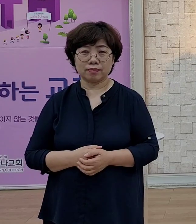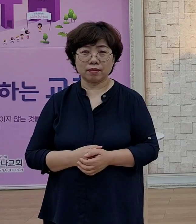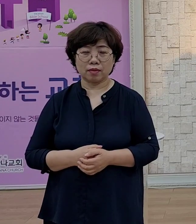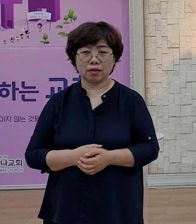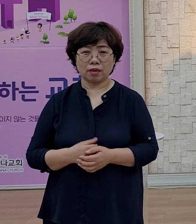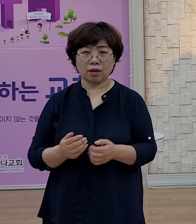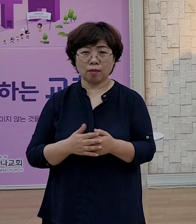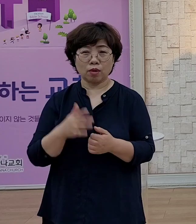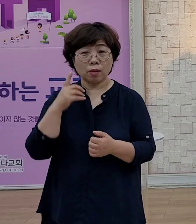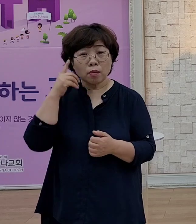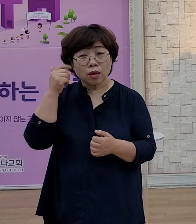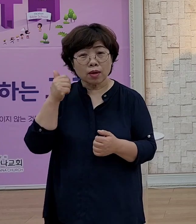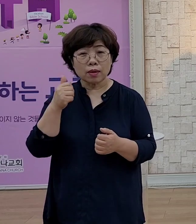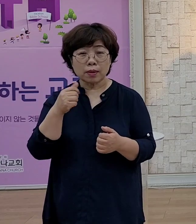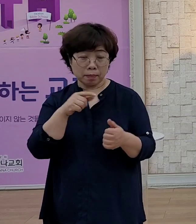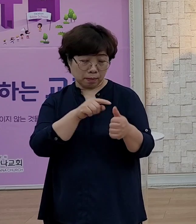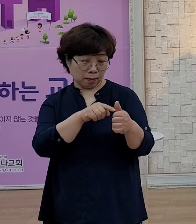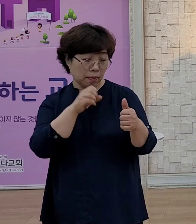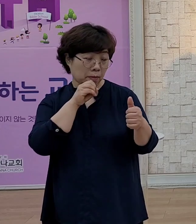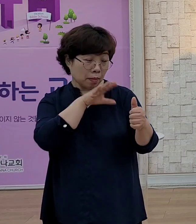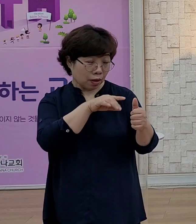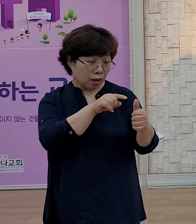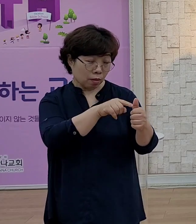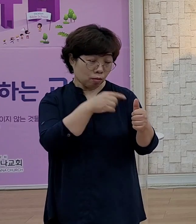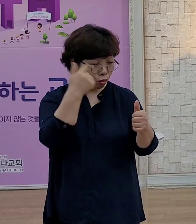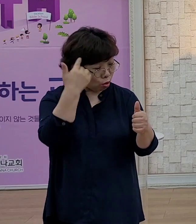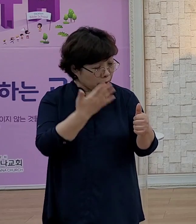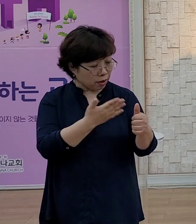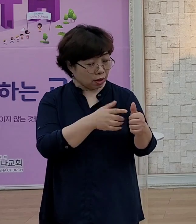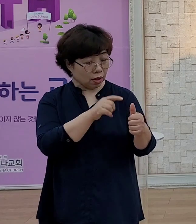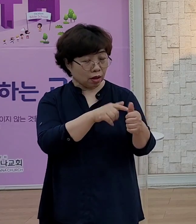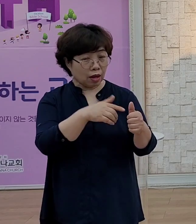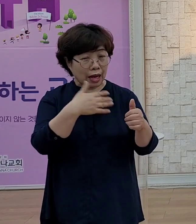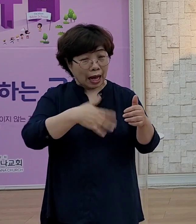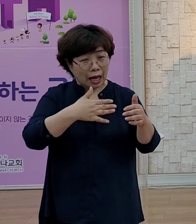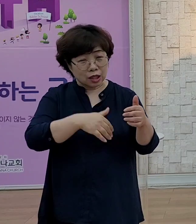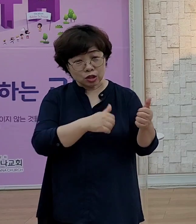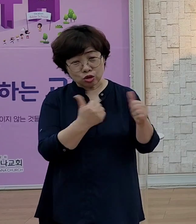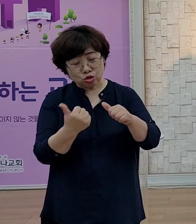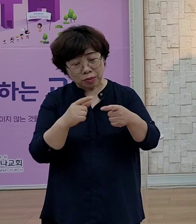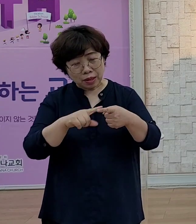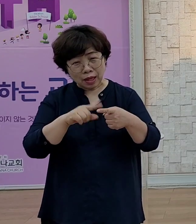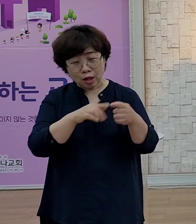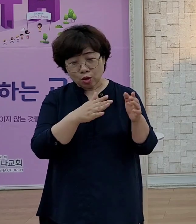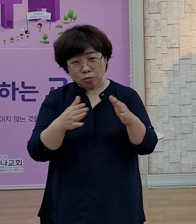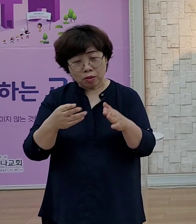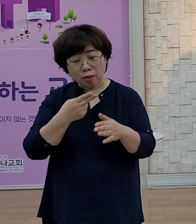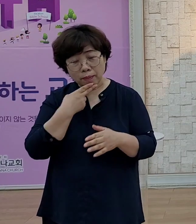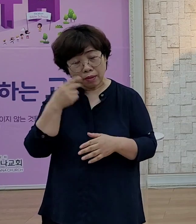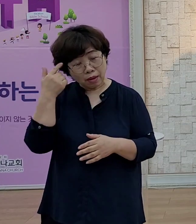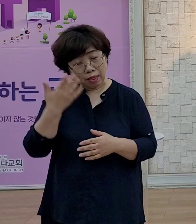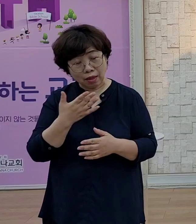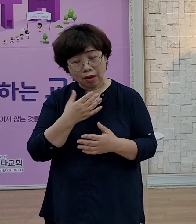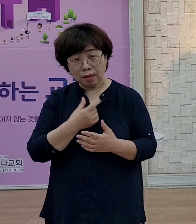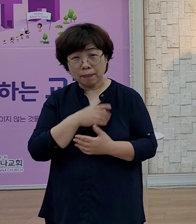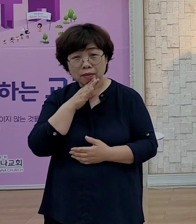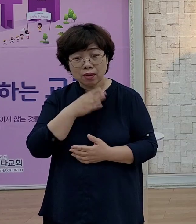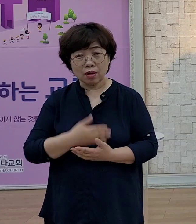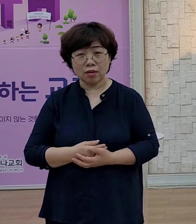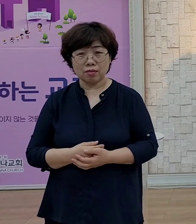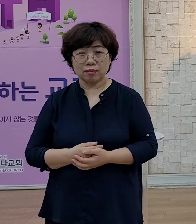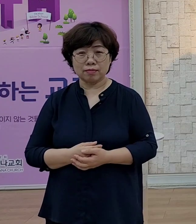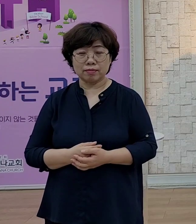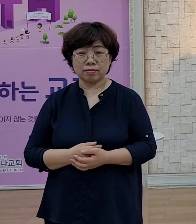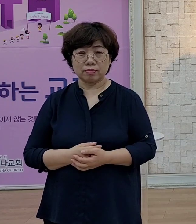너는 죽음의 준비가 아직 안 된 것 같은데 제가 그렇게 한번 툭 던져봤더니 이